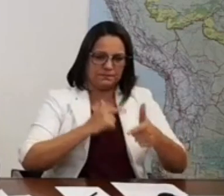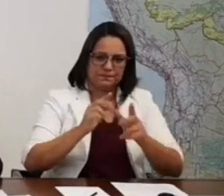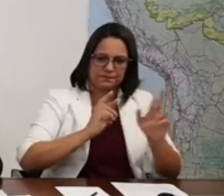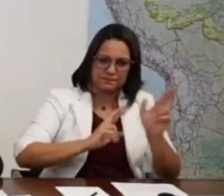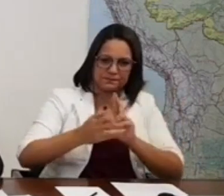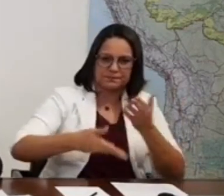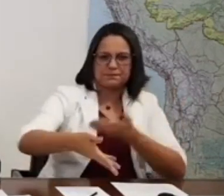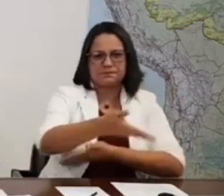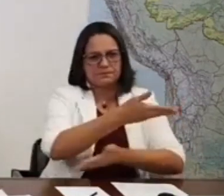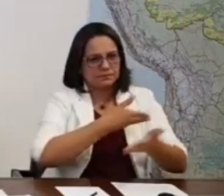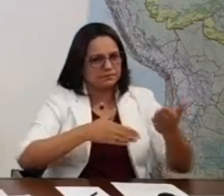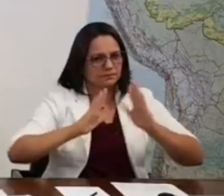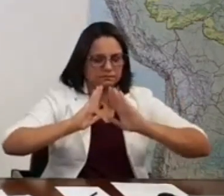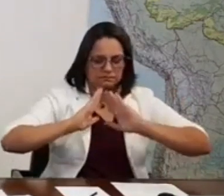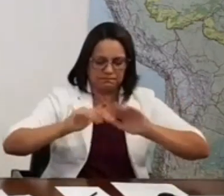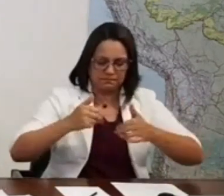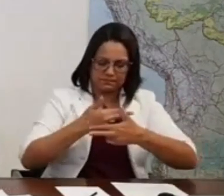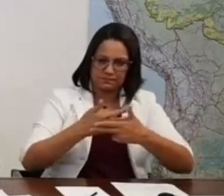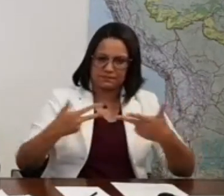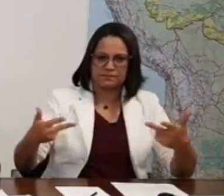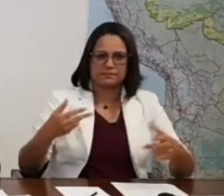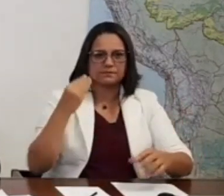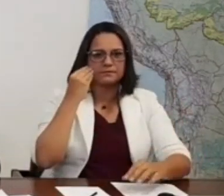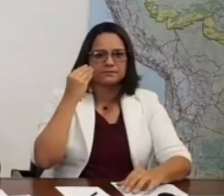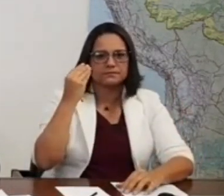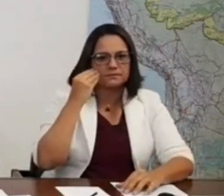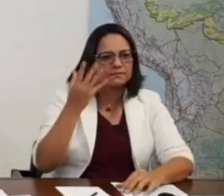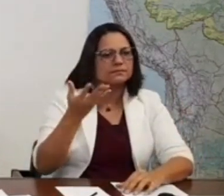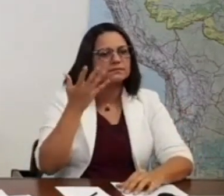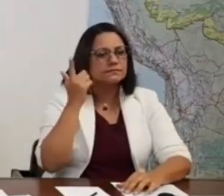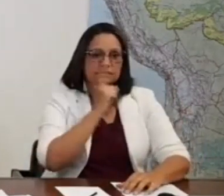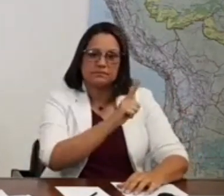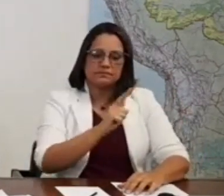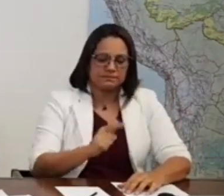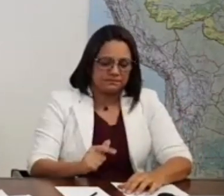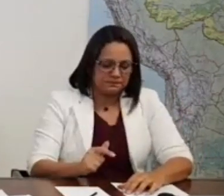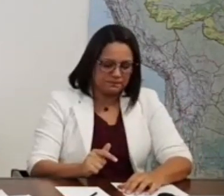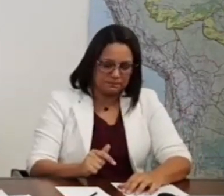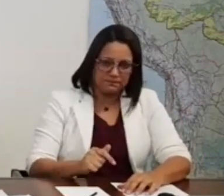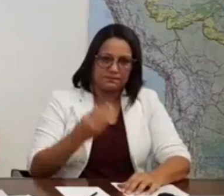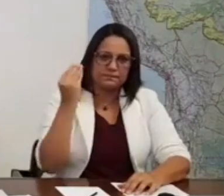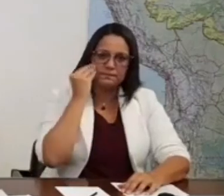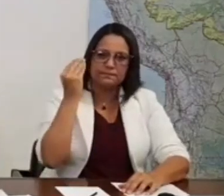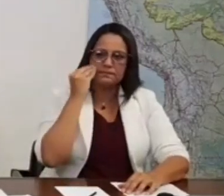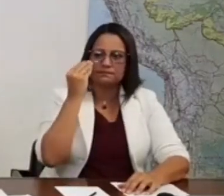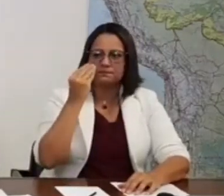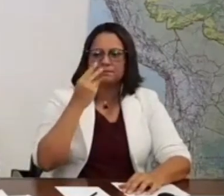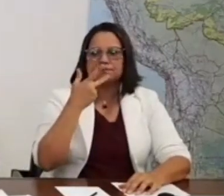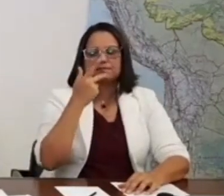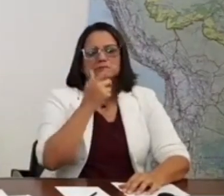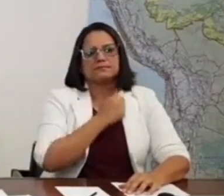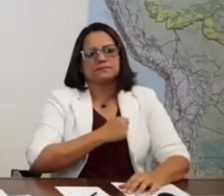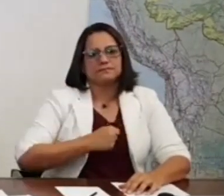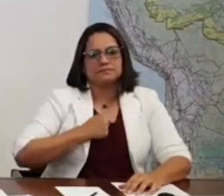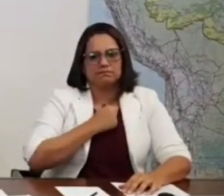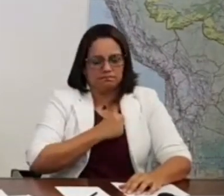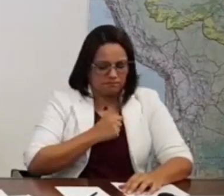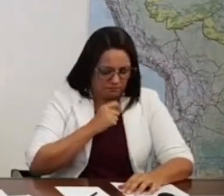algumas coisas para mim, se for possível a gente vai atender, e falei no início que estava com saudade dele, porque ele esteve na minha posse, foi